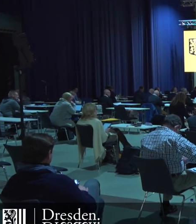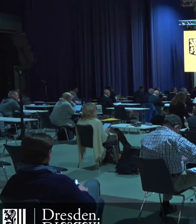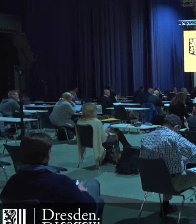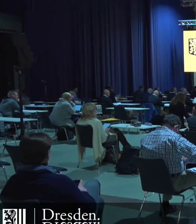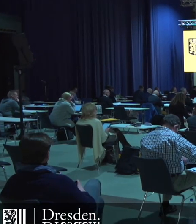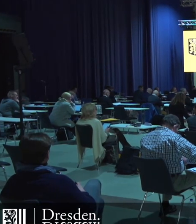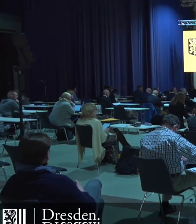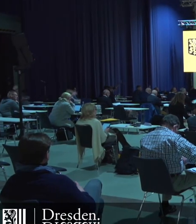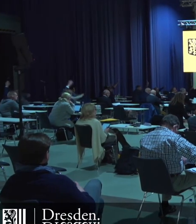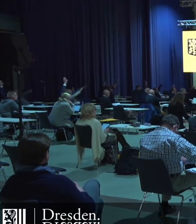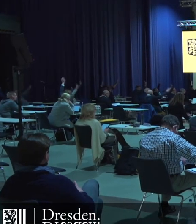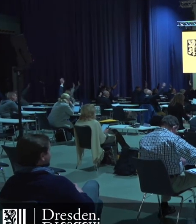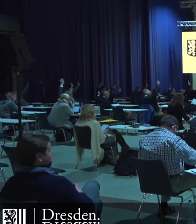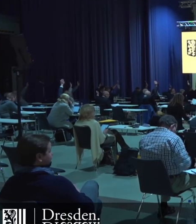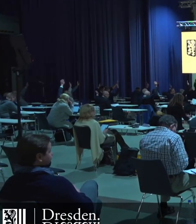Gegenstimmen?